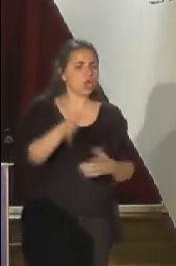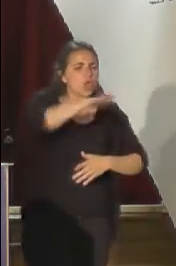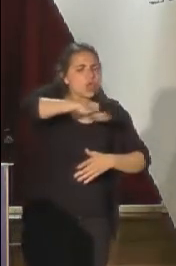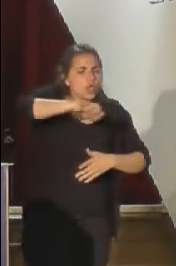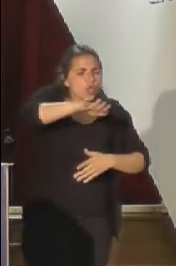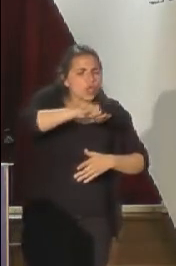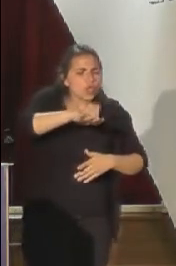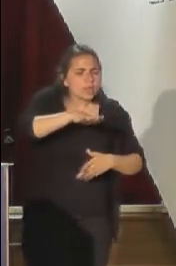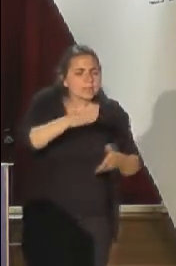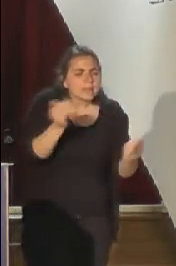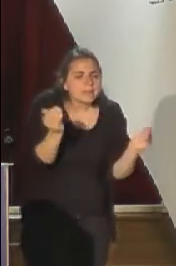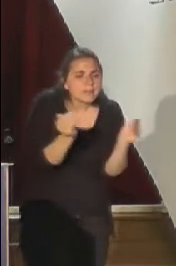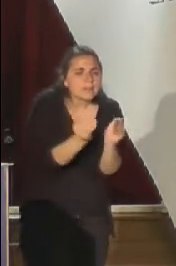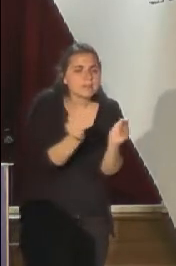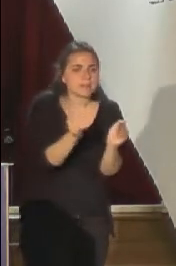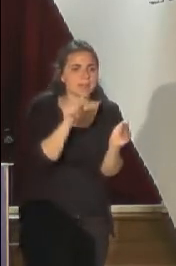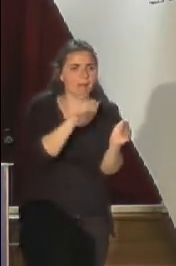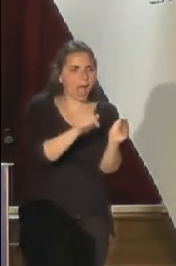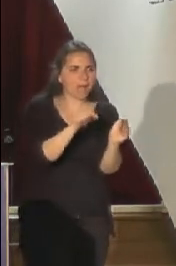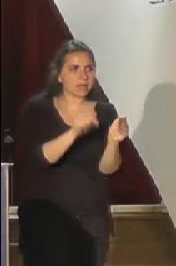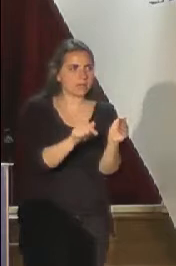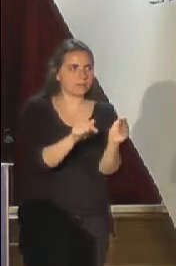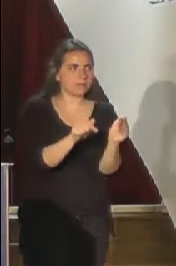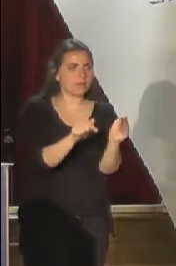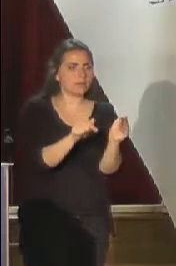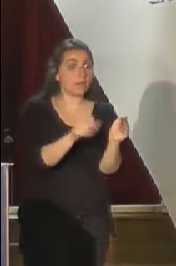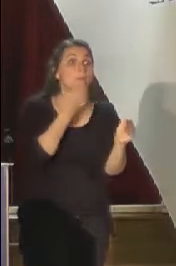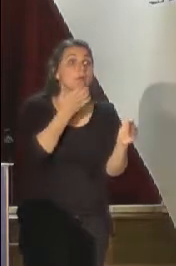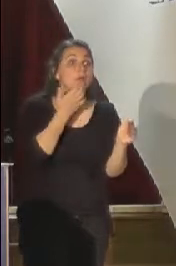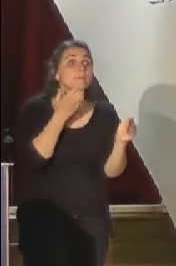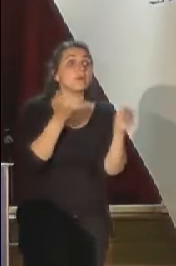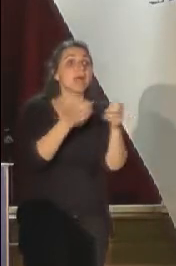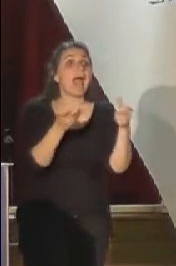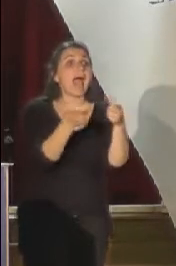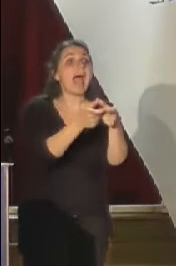pequenos de proletariado industrial que existían, fundamentalmente a CNT,